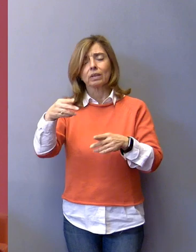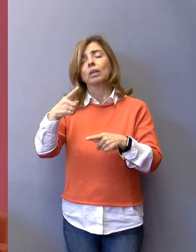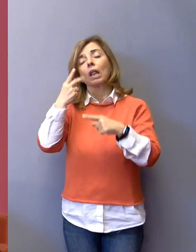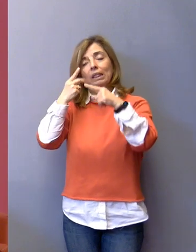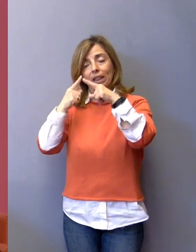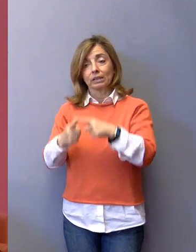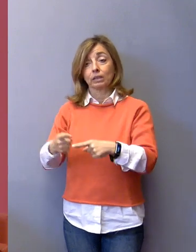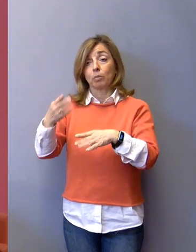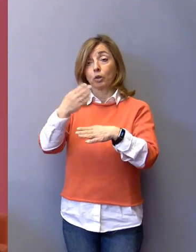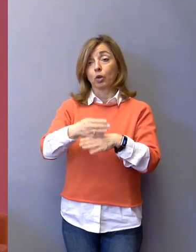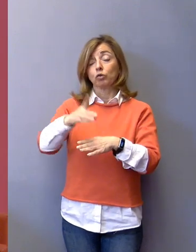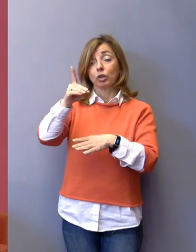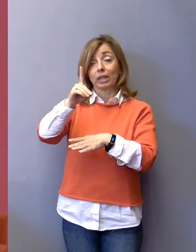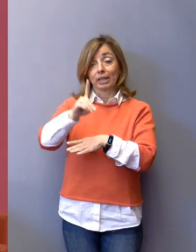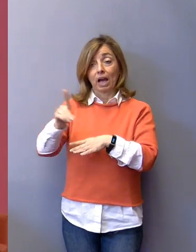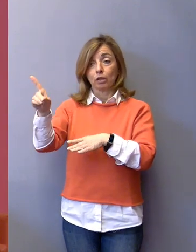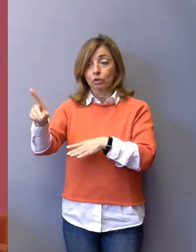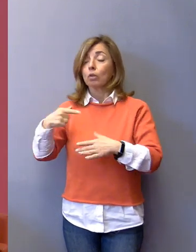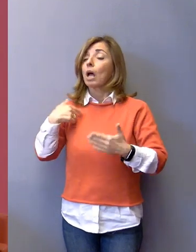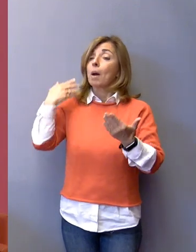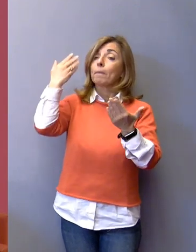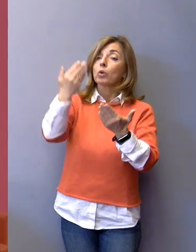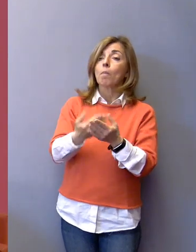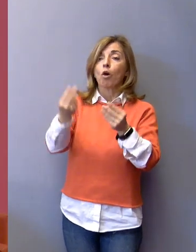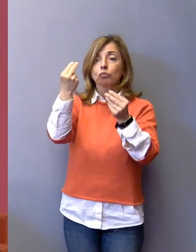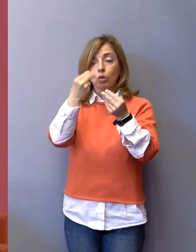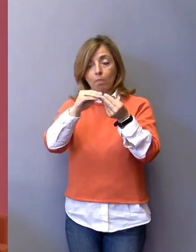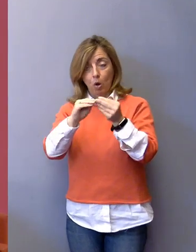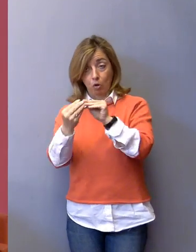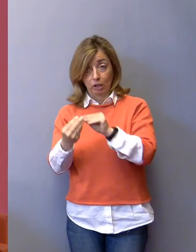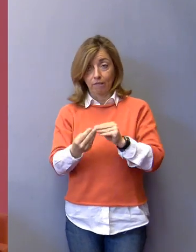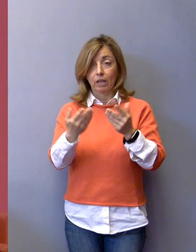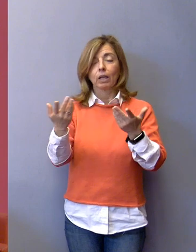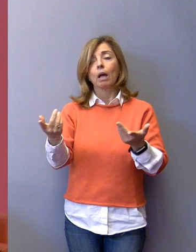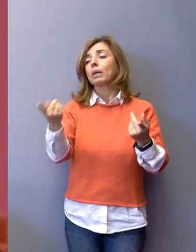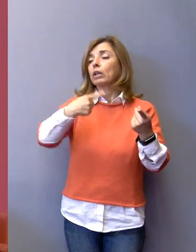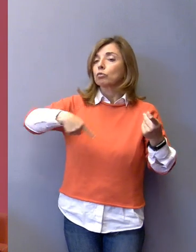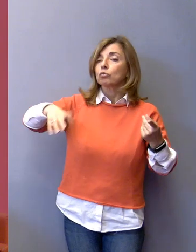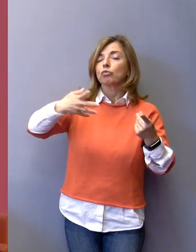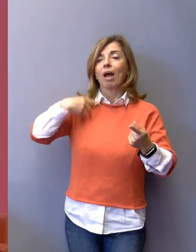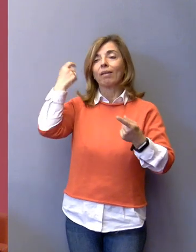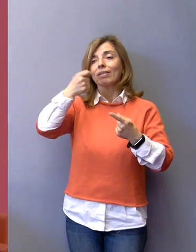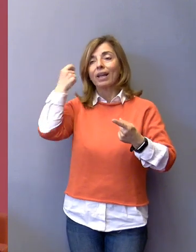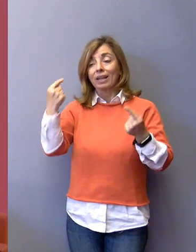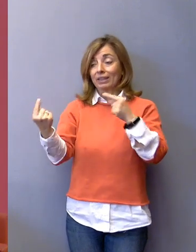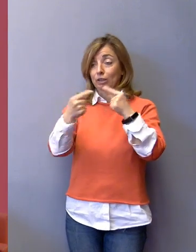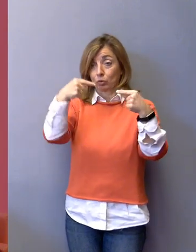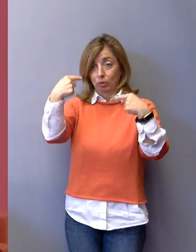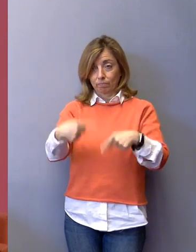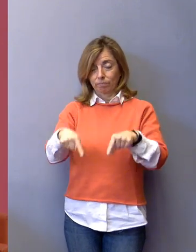proposto le modifiche proprio vengono tutti un interesse per discutere di questo argomento ma